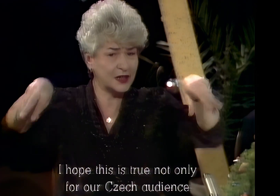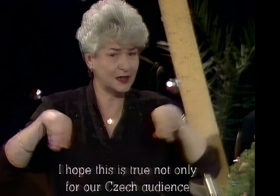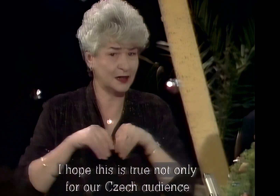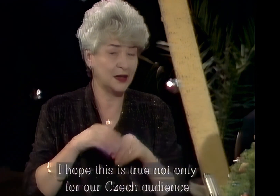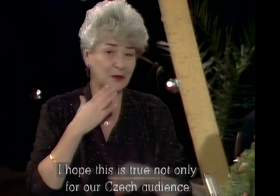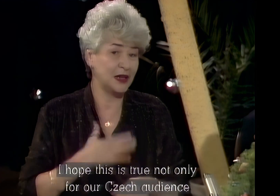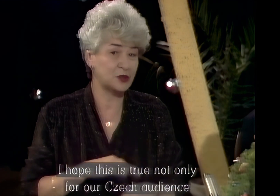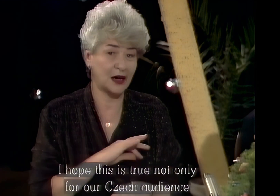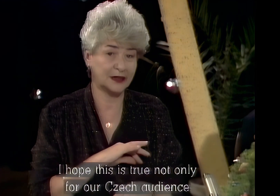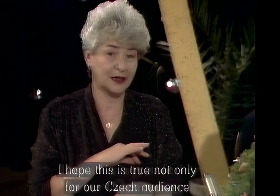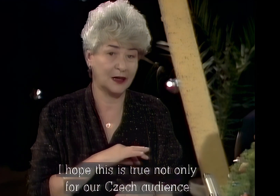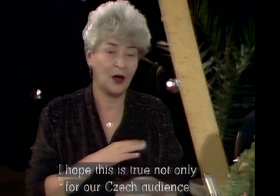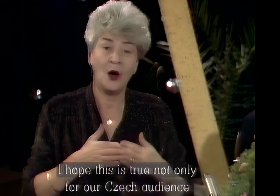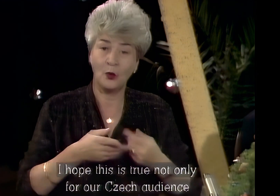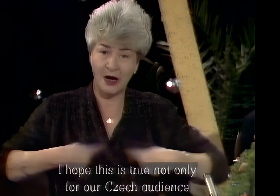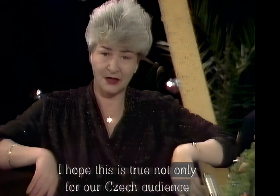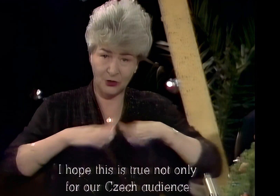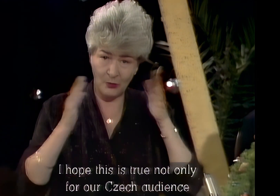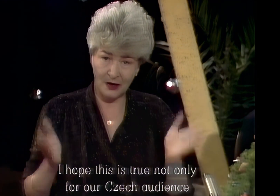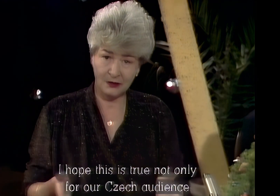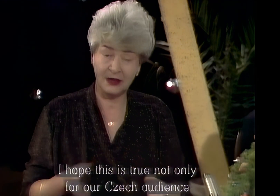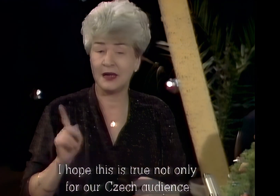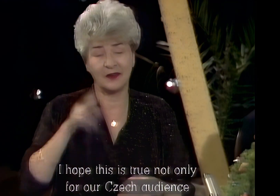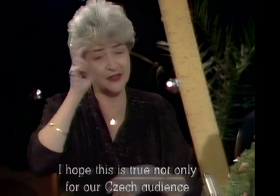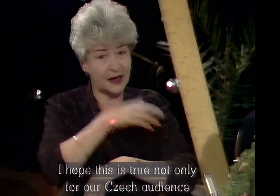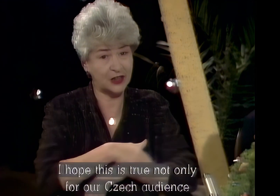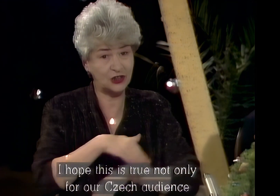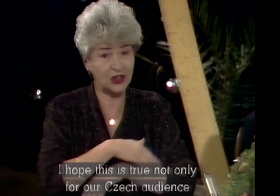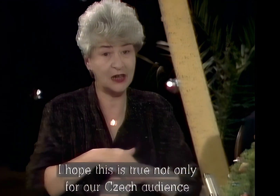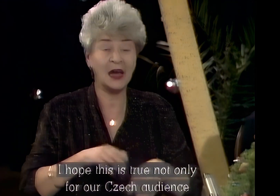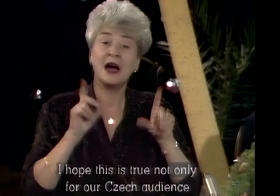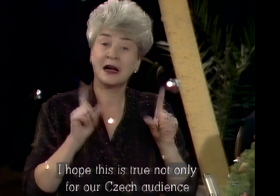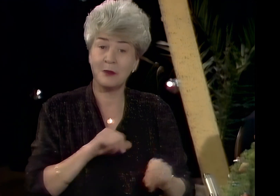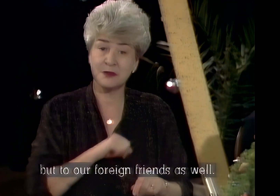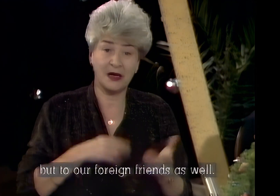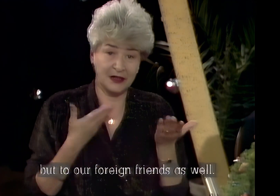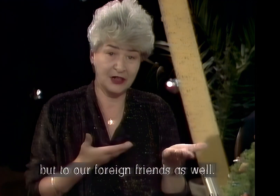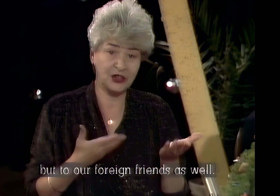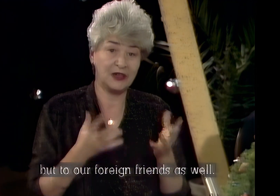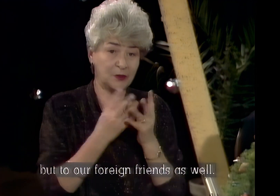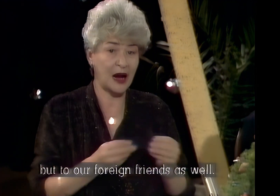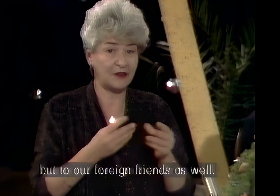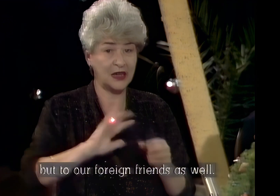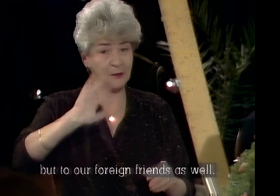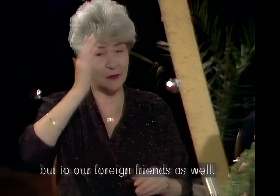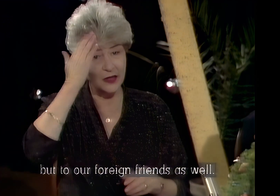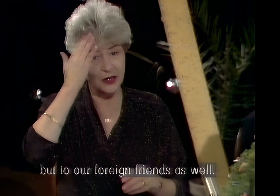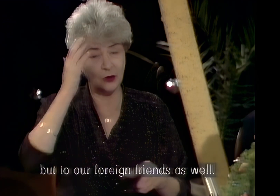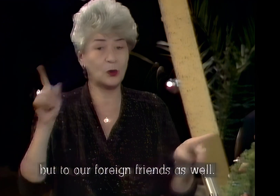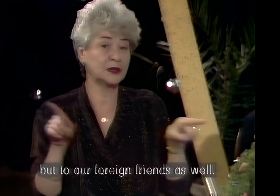všichni, milí přátelé, u nás doma i v zahraničí, kam jsme dnešní vyprávění pamětníků